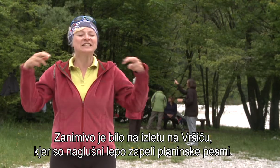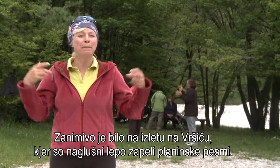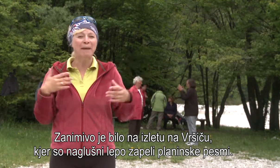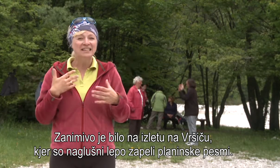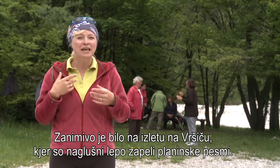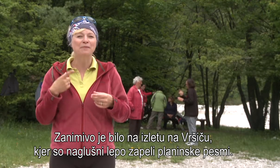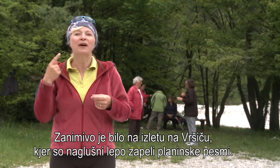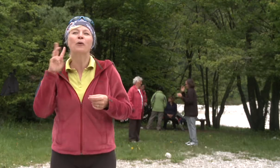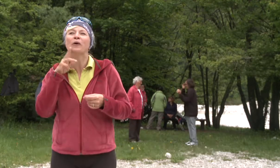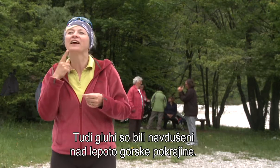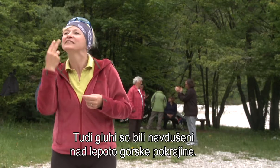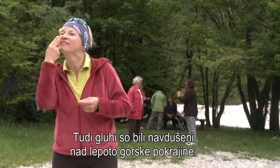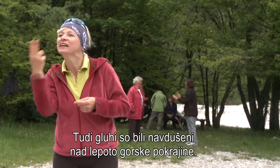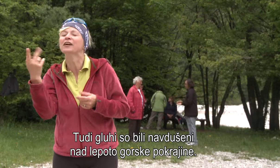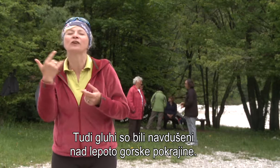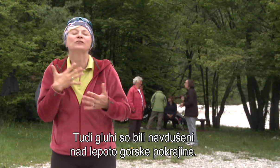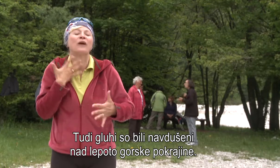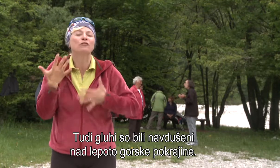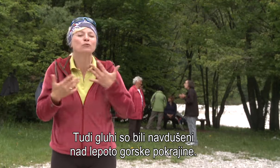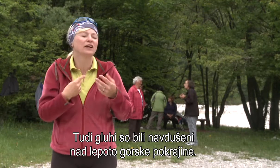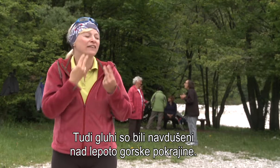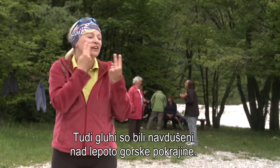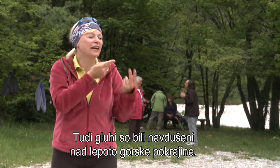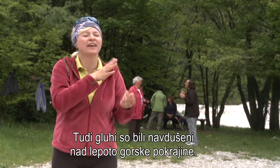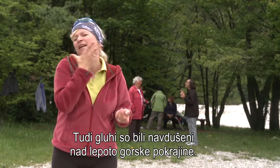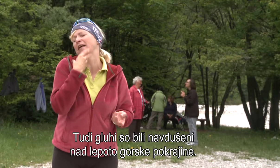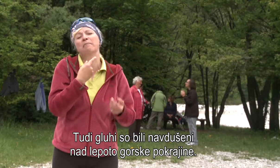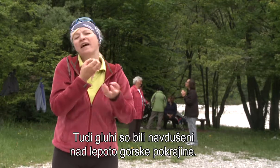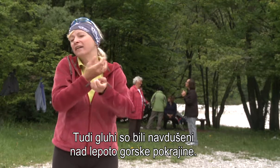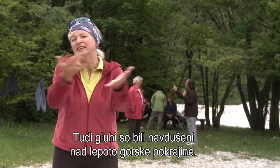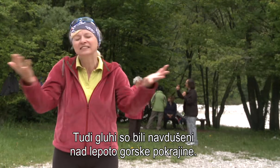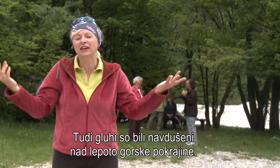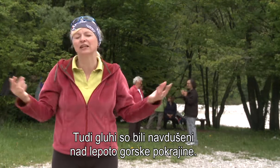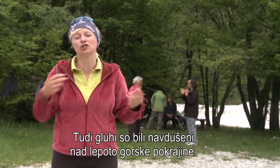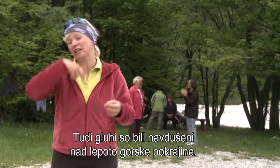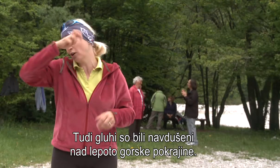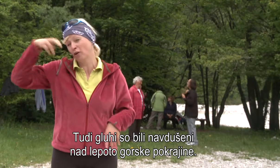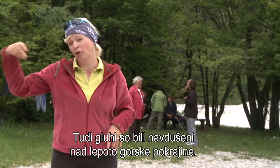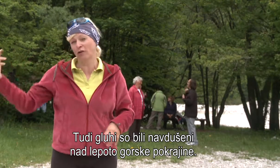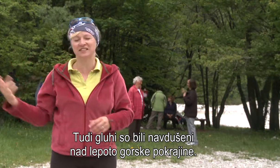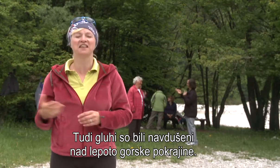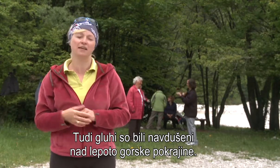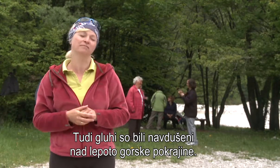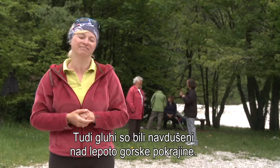horský pěkný, tak hlučí si video, jsme nakučeni, viděli lépe světličnost.